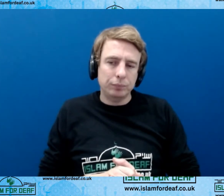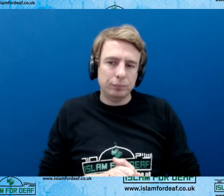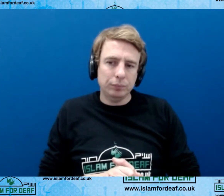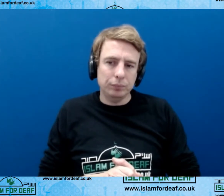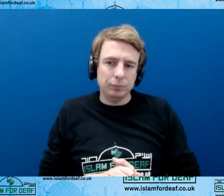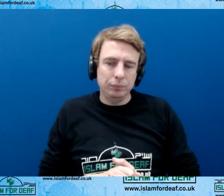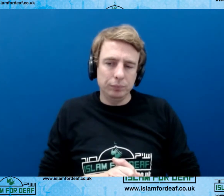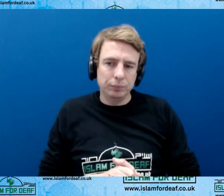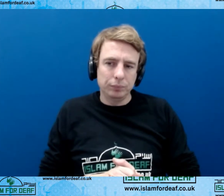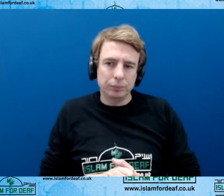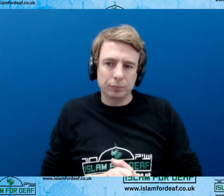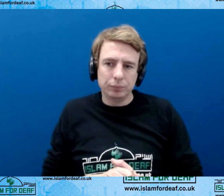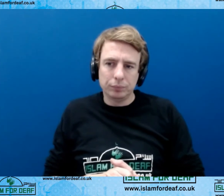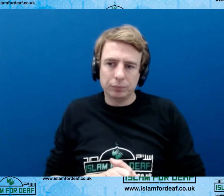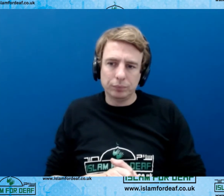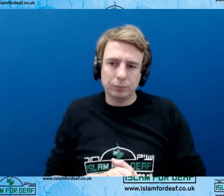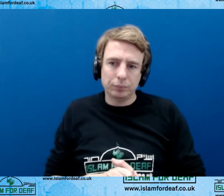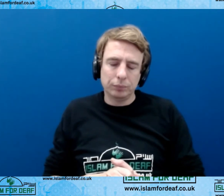عفوا شيخنا.